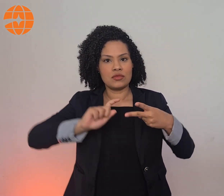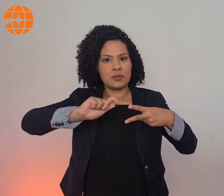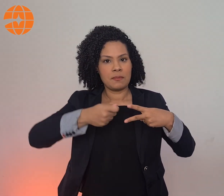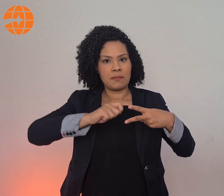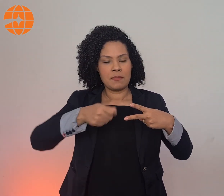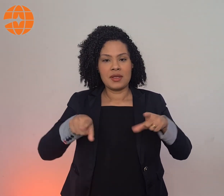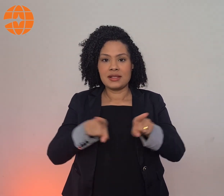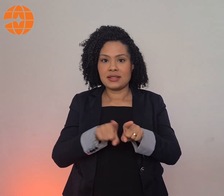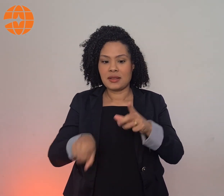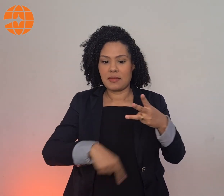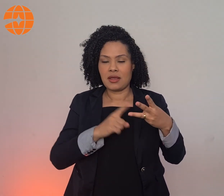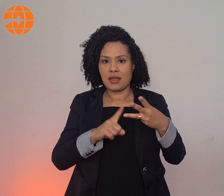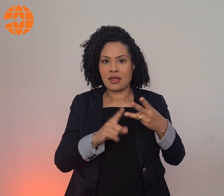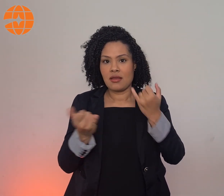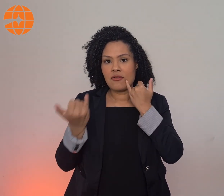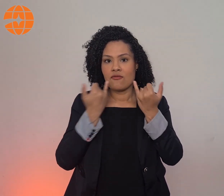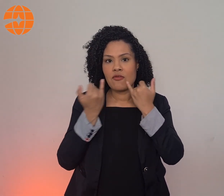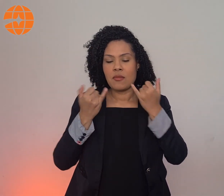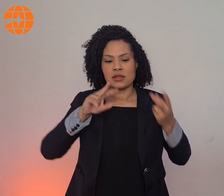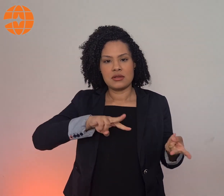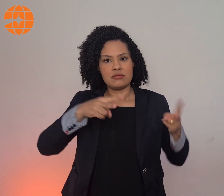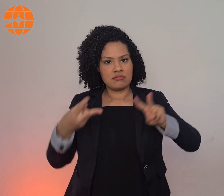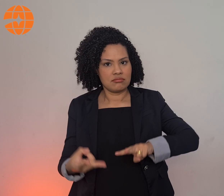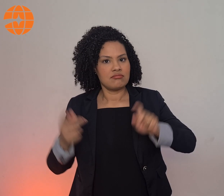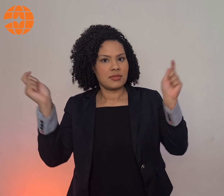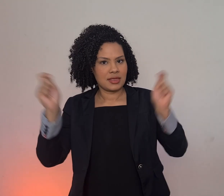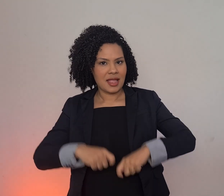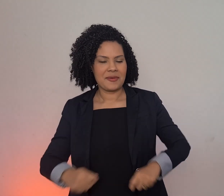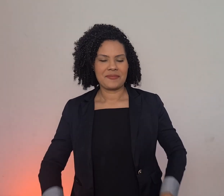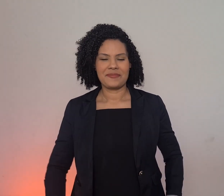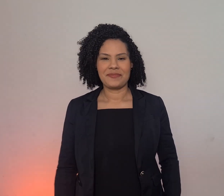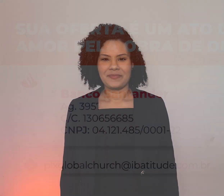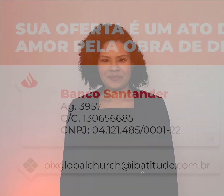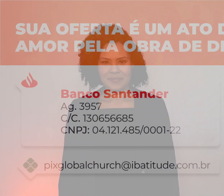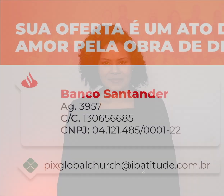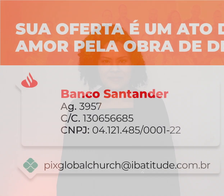Pix e os dados bancários para a transferência.